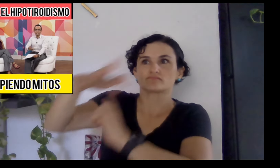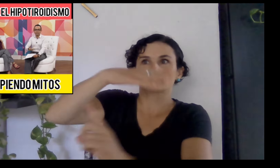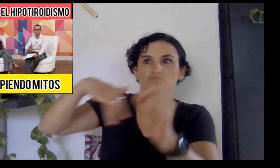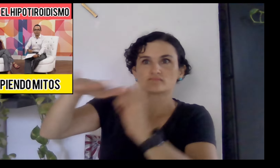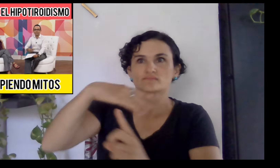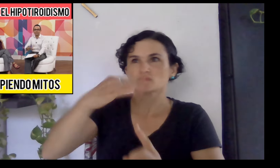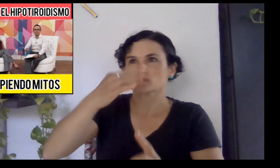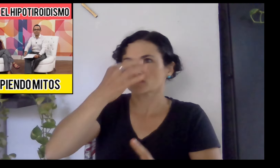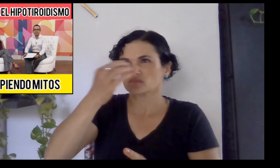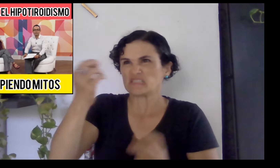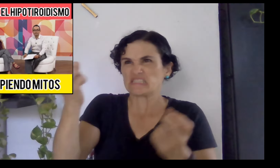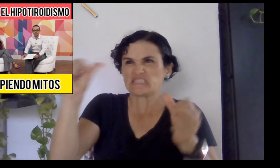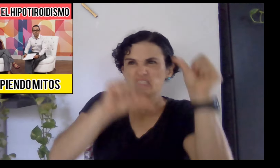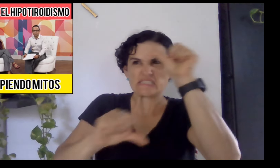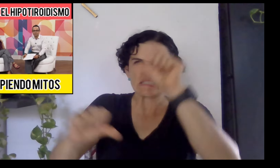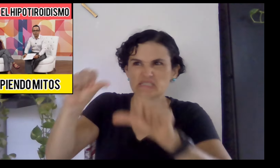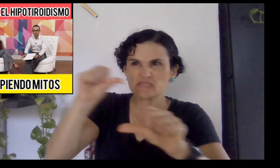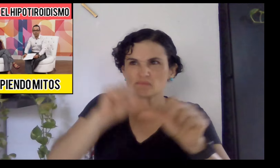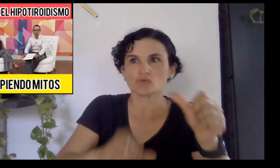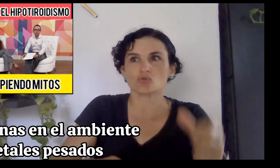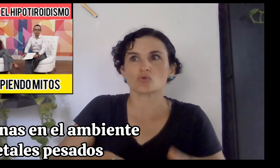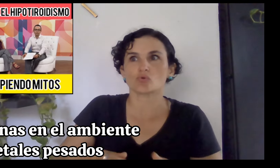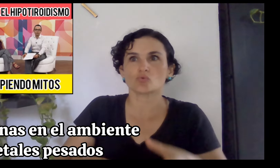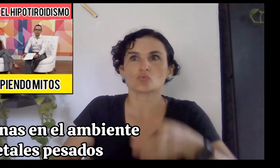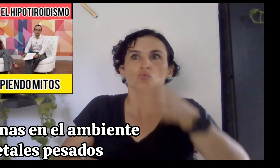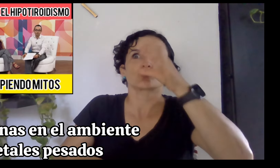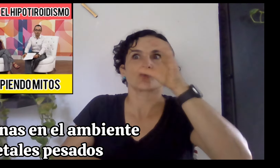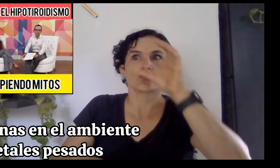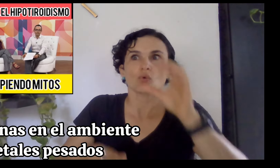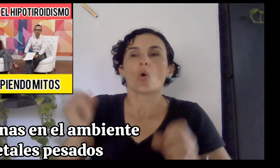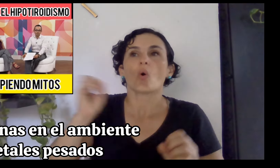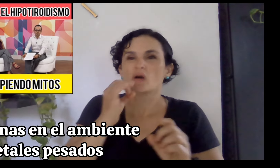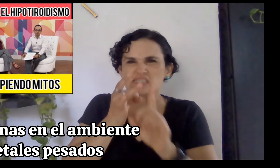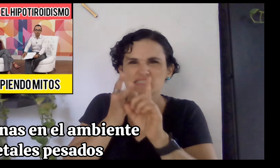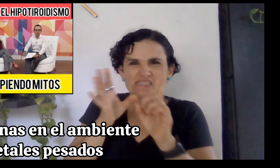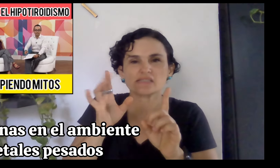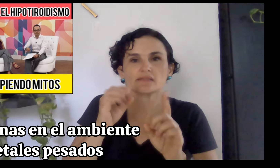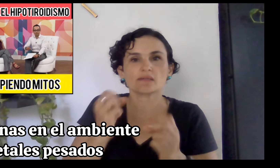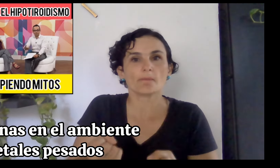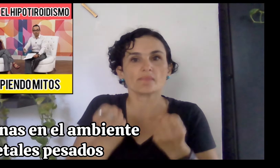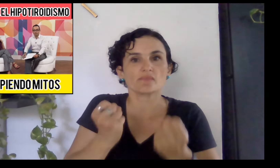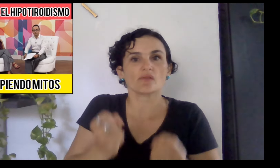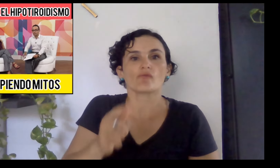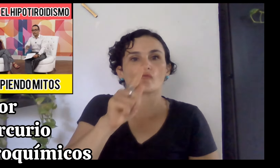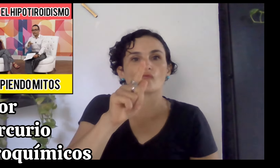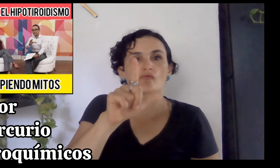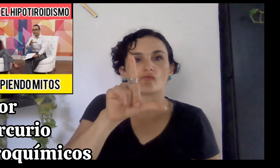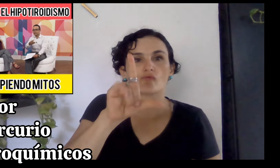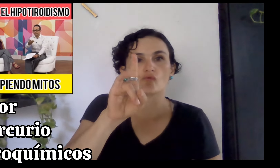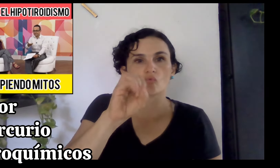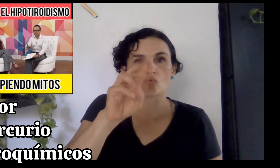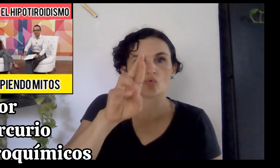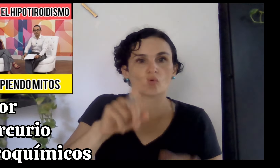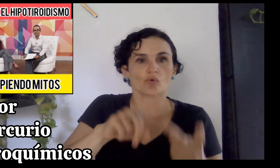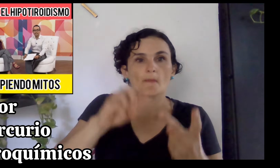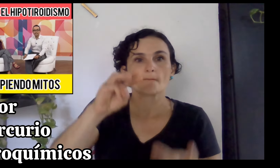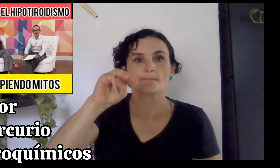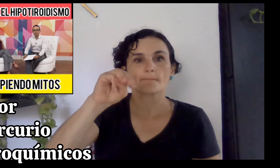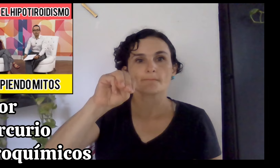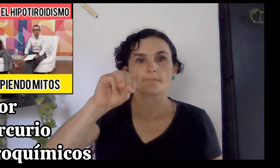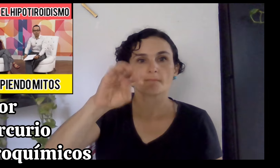algunos alimentos, especialmente metales pesados como por ejemplo el flúor, el mercurio y en agroquímicos. Y también existe